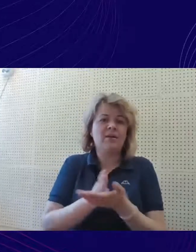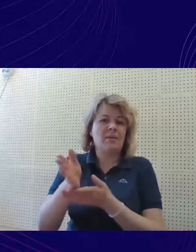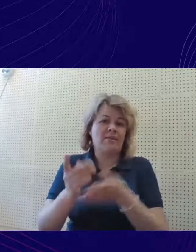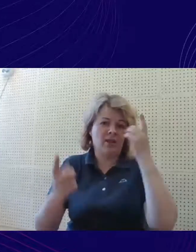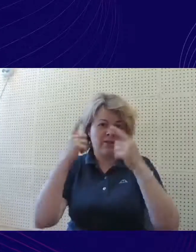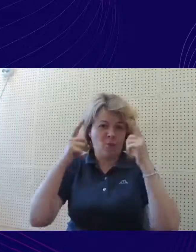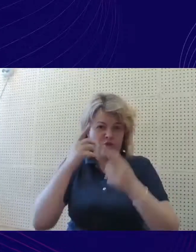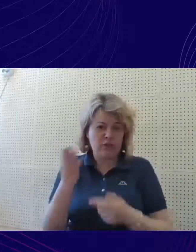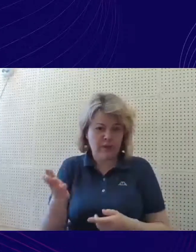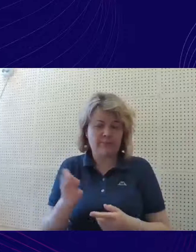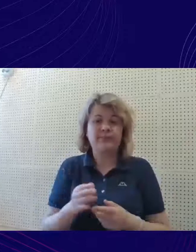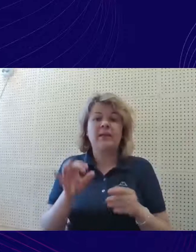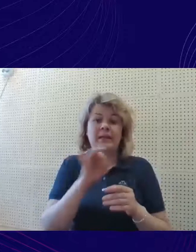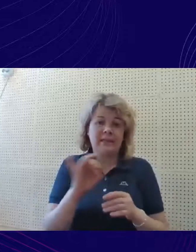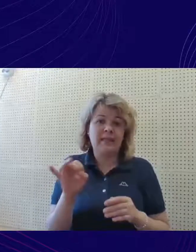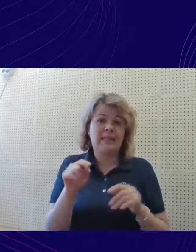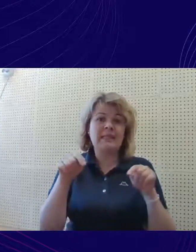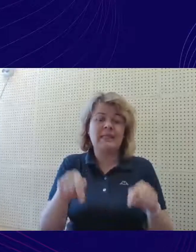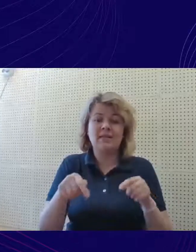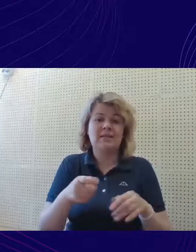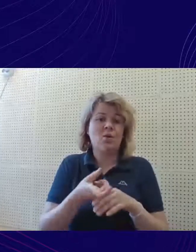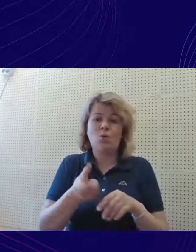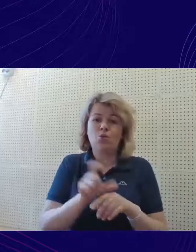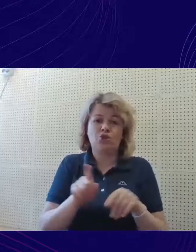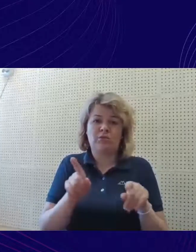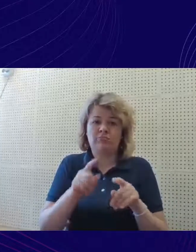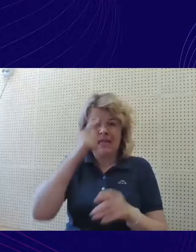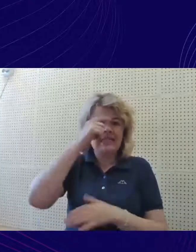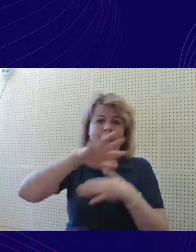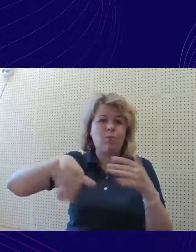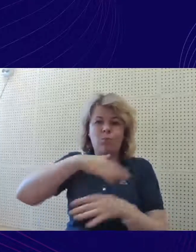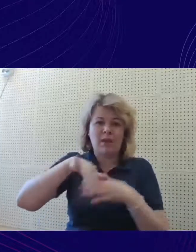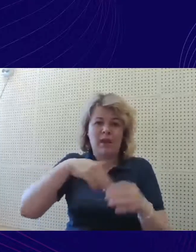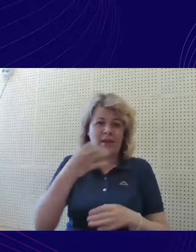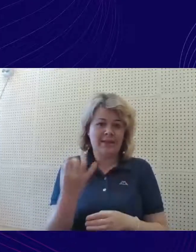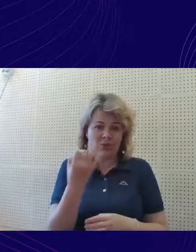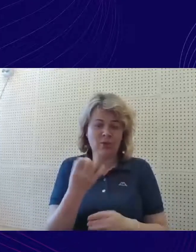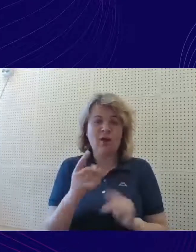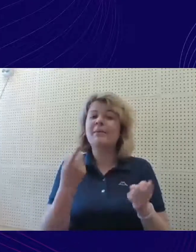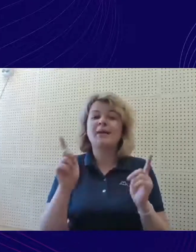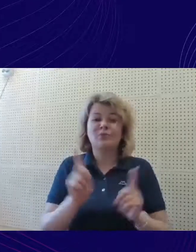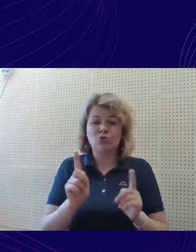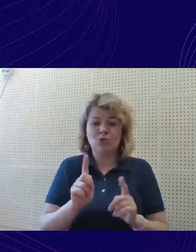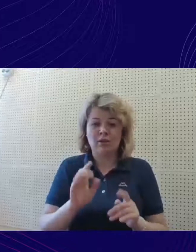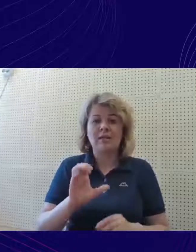И здесь очень такая история запутанная, потому что, с одной